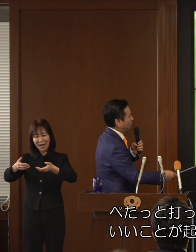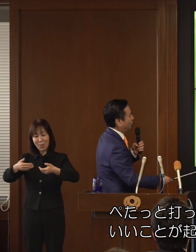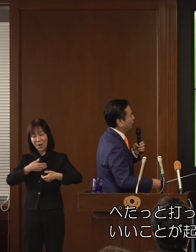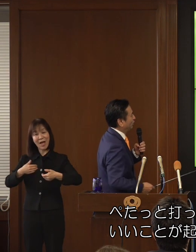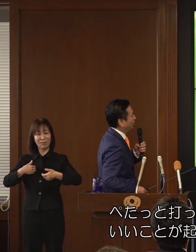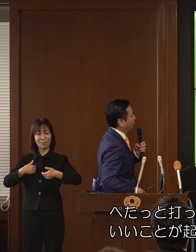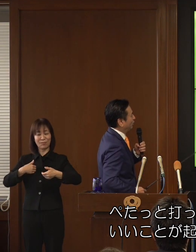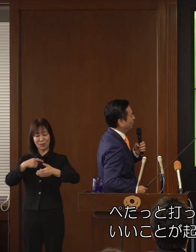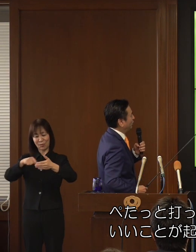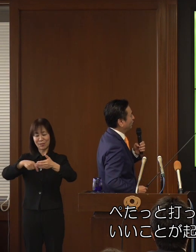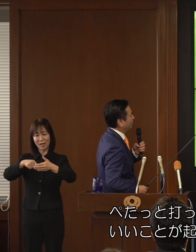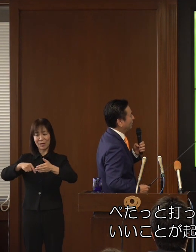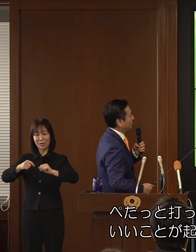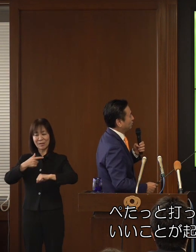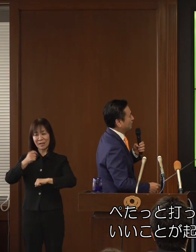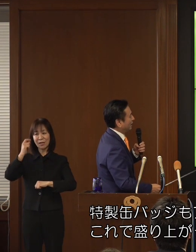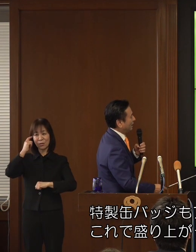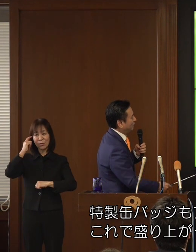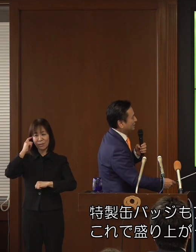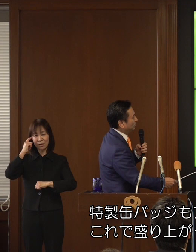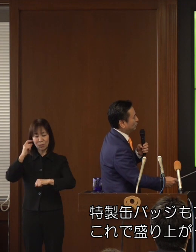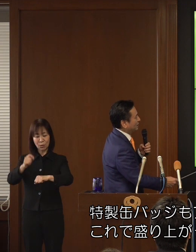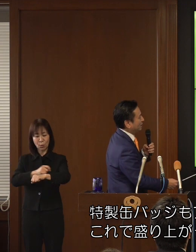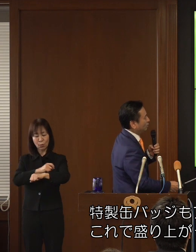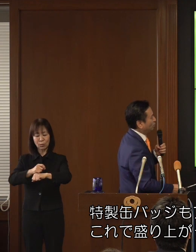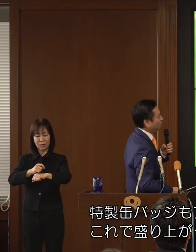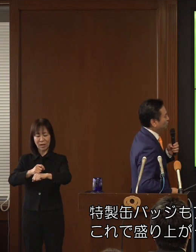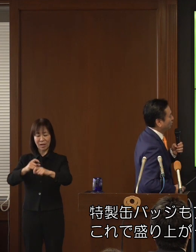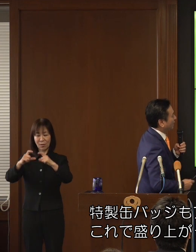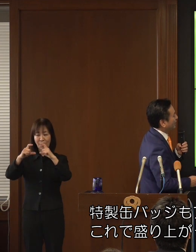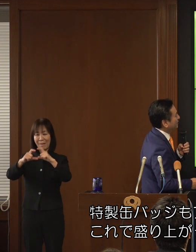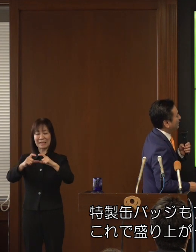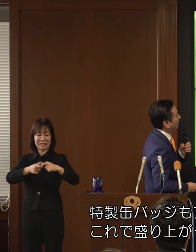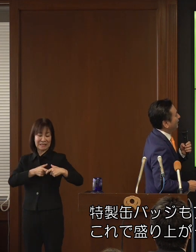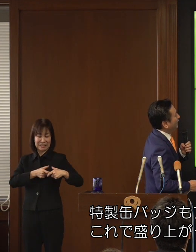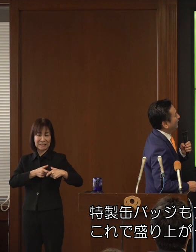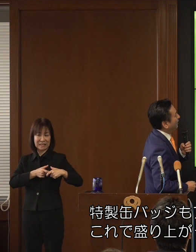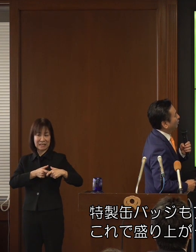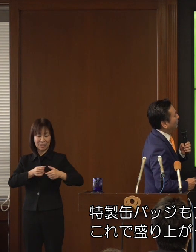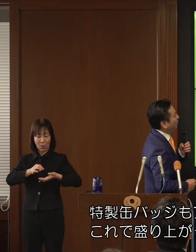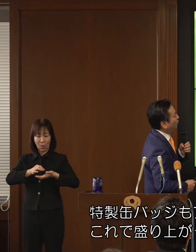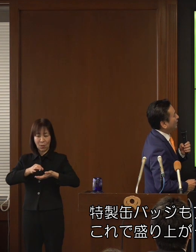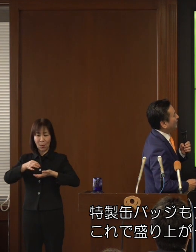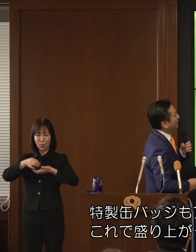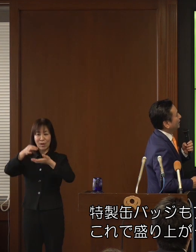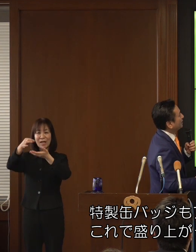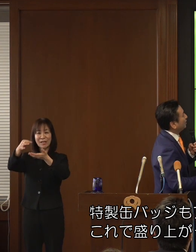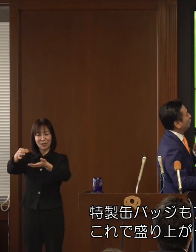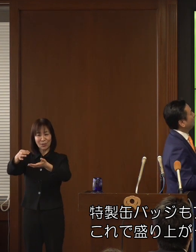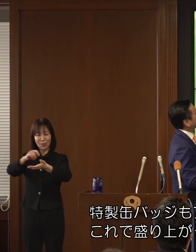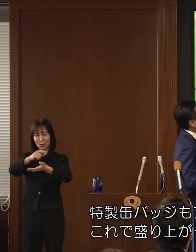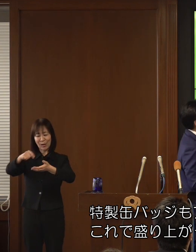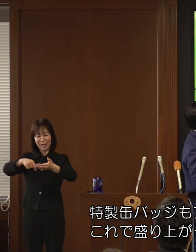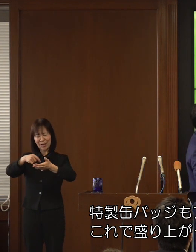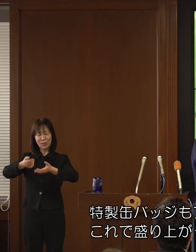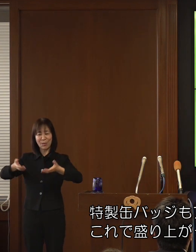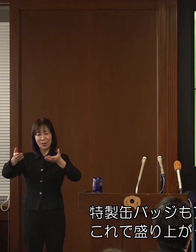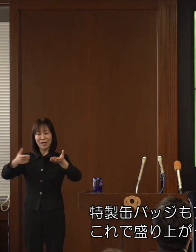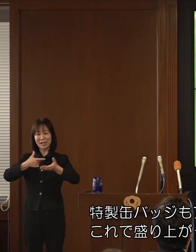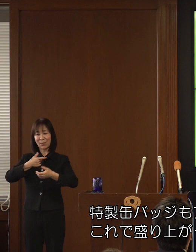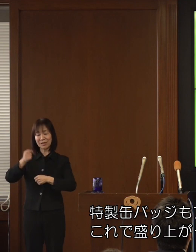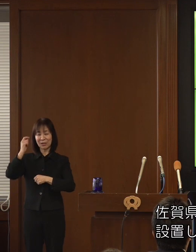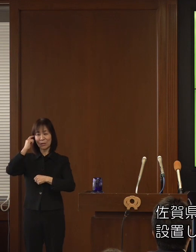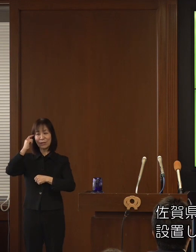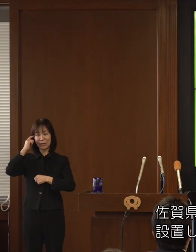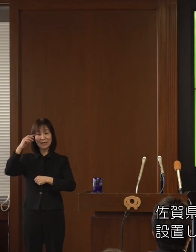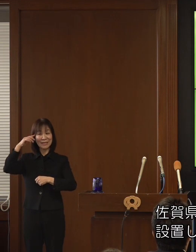ありますと。特製缶バッジもプレゼントというような形で、これでも盛り上がっていただきたいと思いますし、